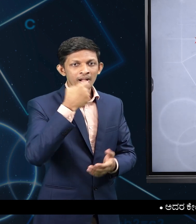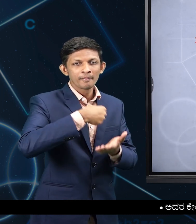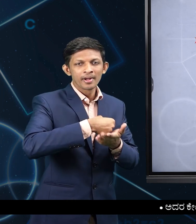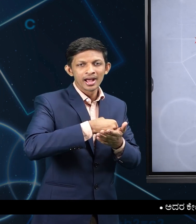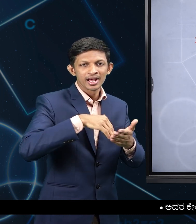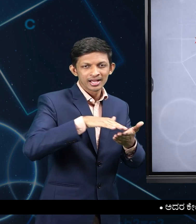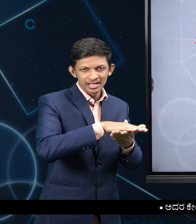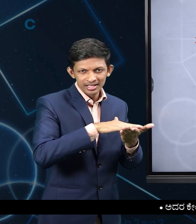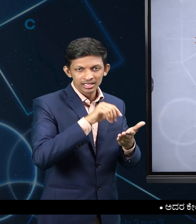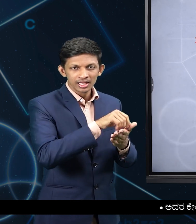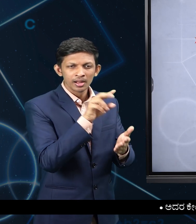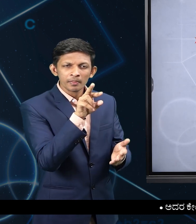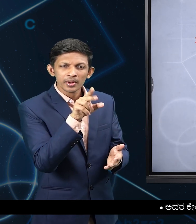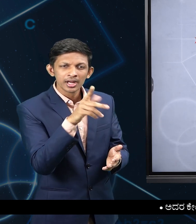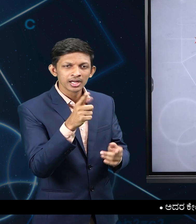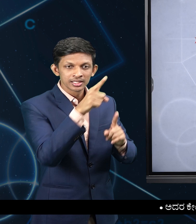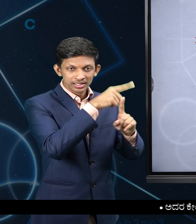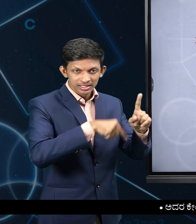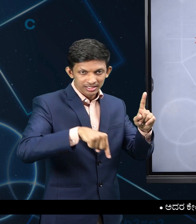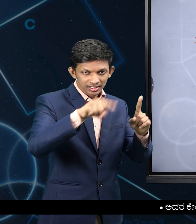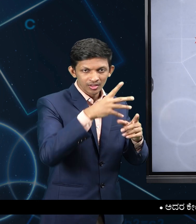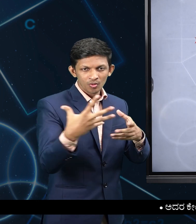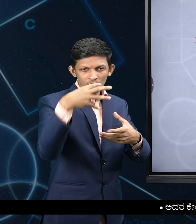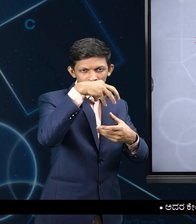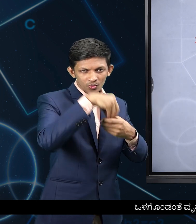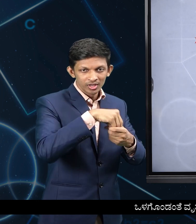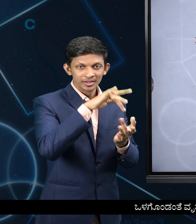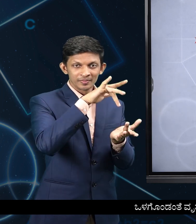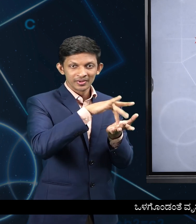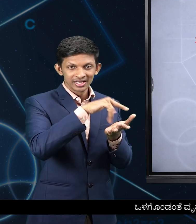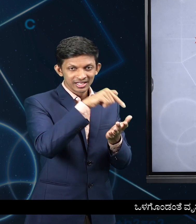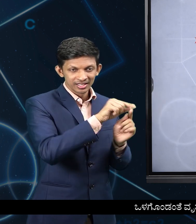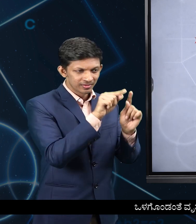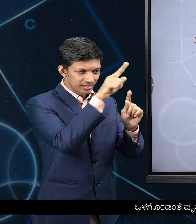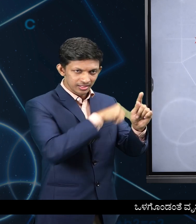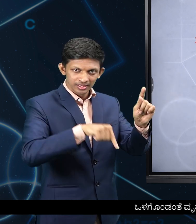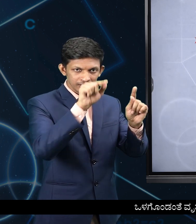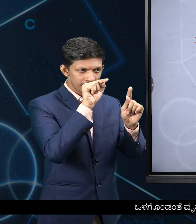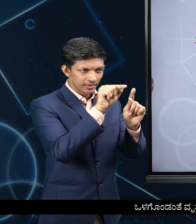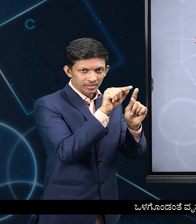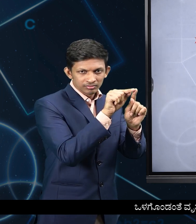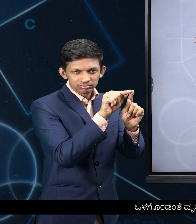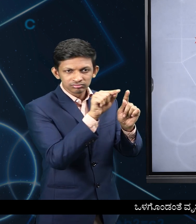ಅದರ ಕೇಂದ್ರ ತ್ರಿಜ್ಯ, ಸ್ವರಮೇಳ ಮತ್ತು ವ್ಯಾಸವನ್ನು ಒಳಗೊಂಡಂತೆ ವೃತ್ತದ ಮೂಲ ವ್ಯಾಖ್ಯಾನಗಳನ್ನು ಅರ್ಥ